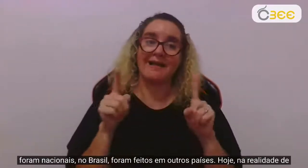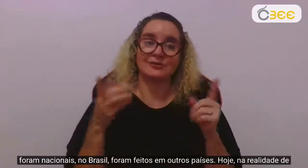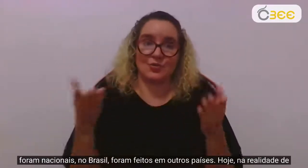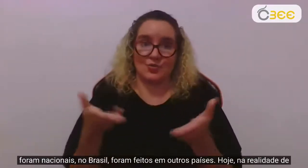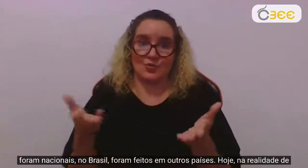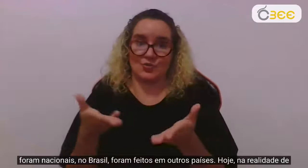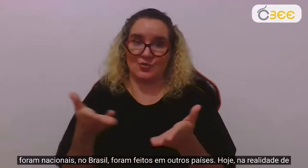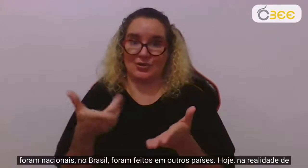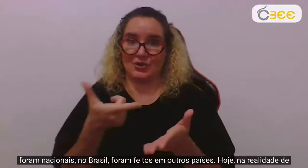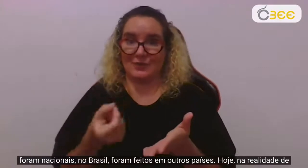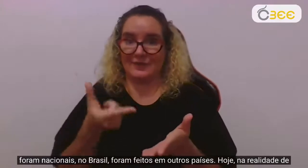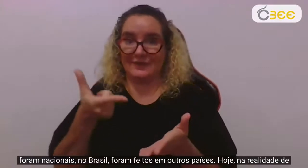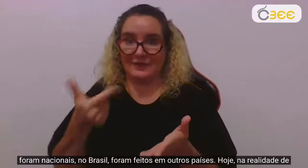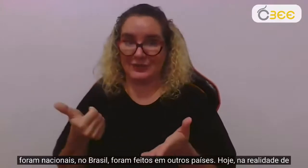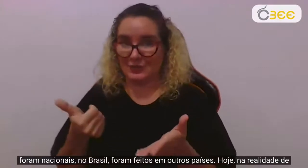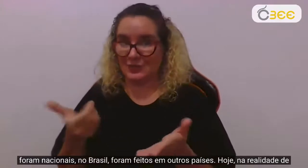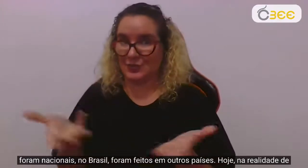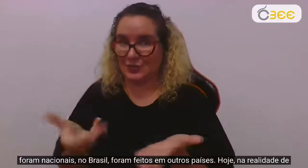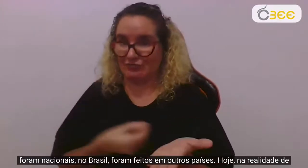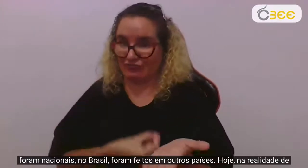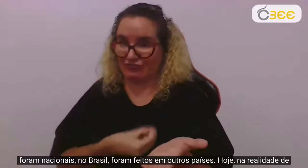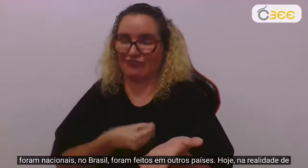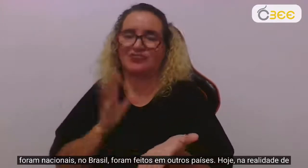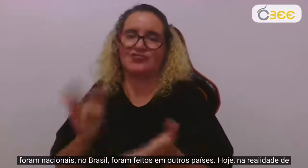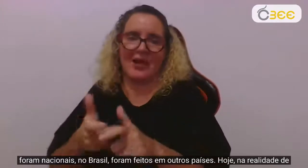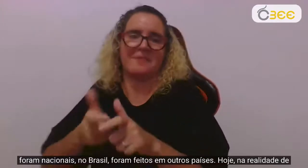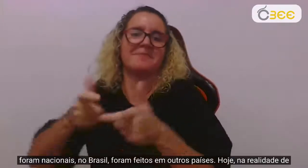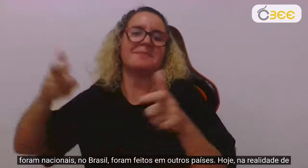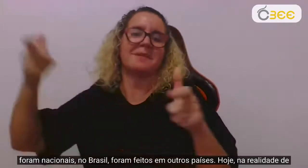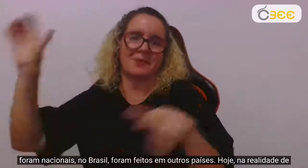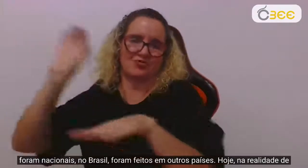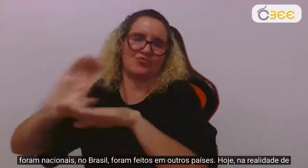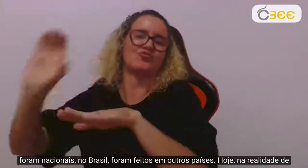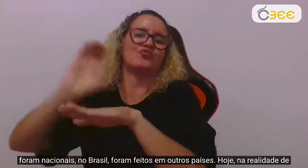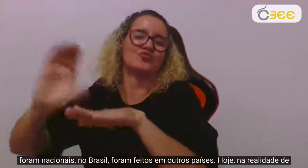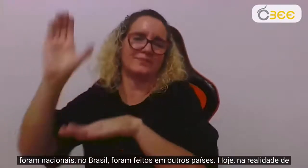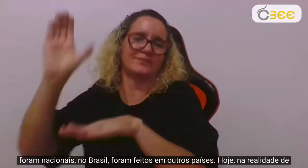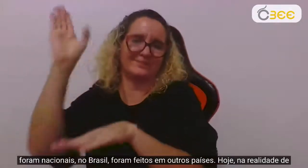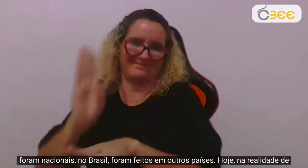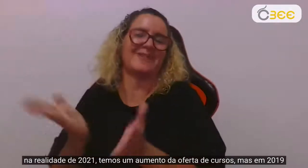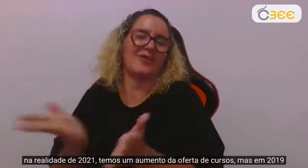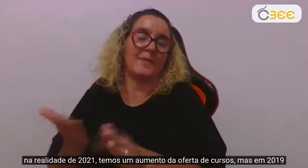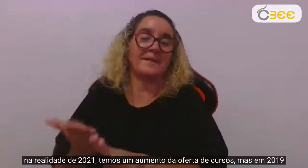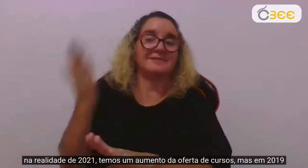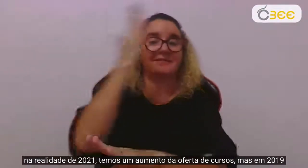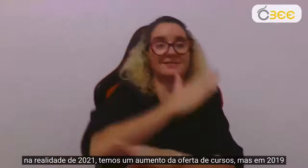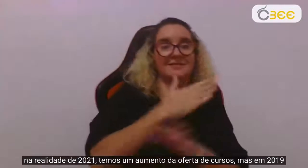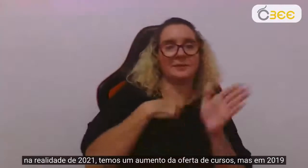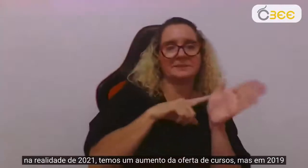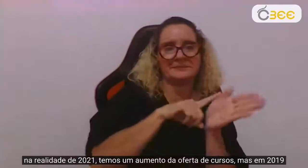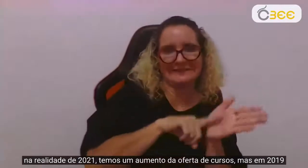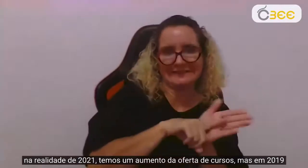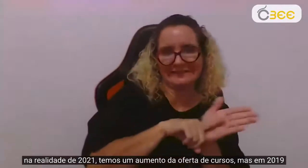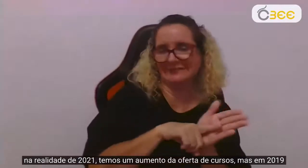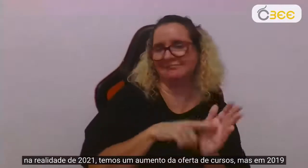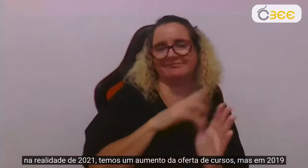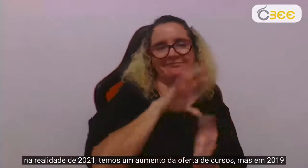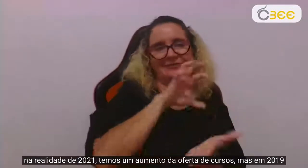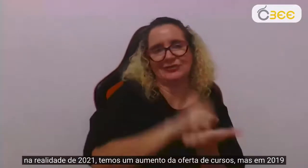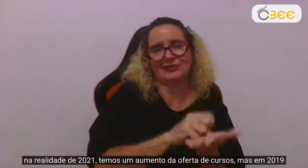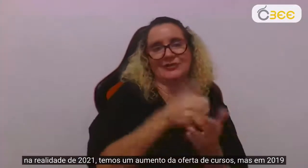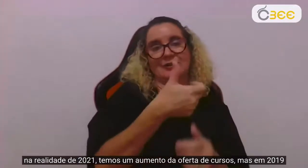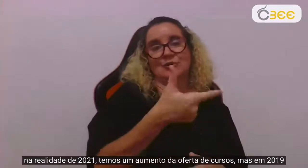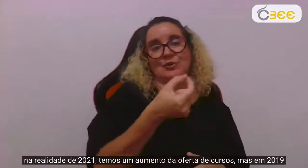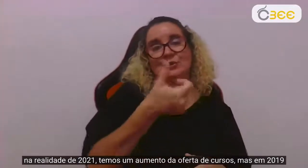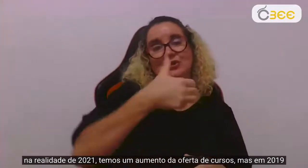que não foram nacionais no Brasil, foram feitos em outros países. Hoje, na realidade de 2021, temos um aumento